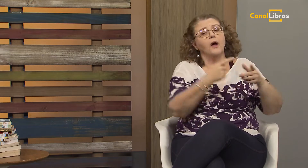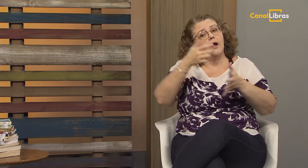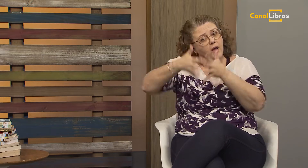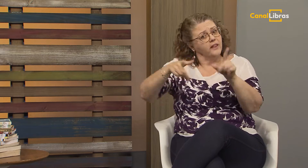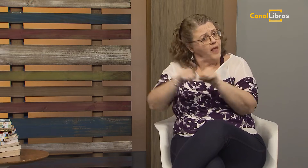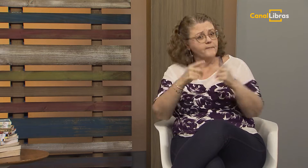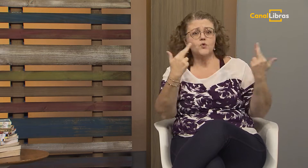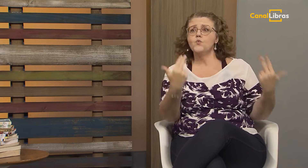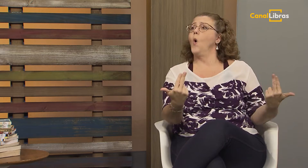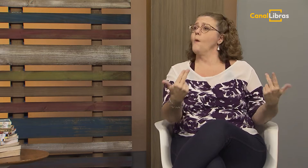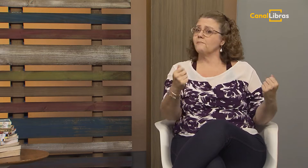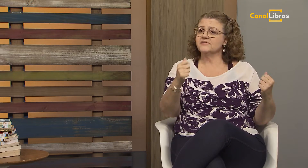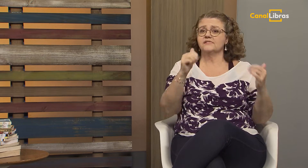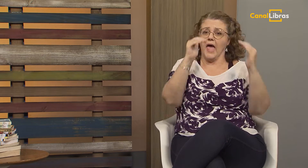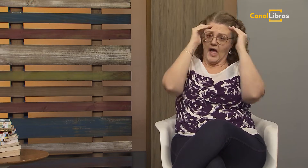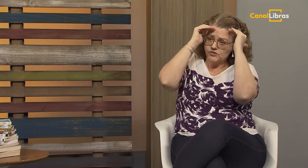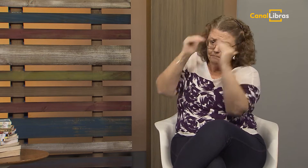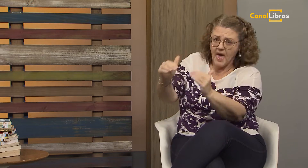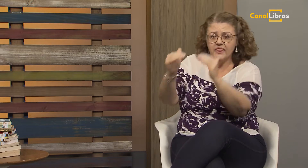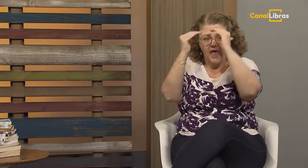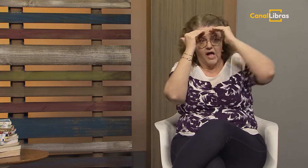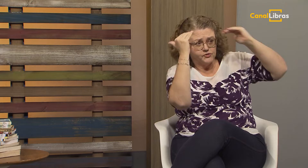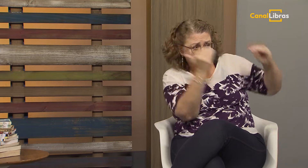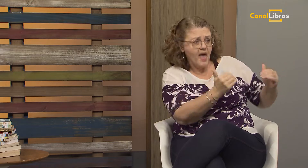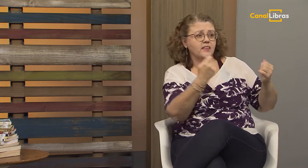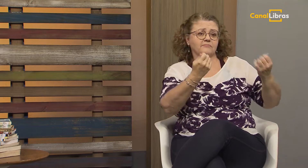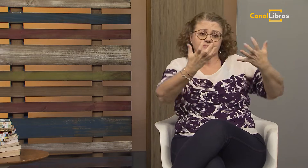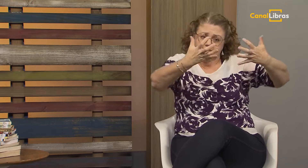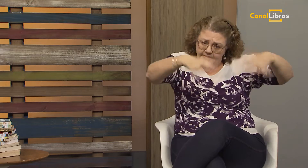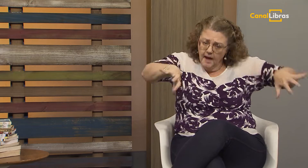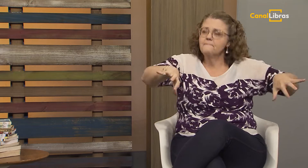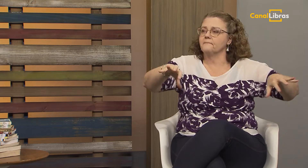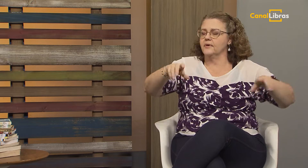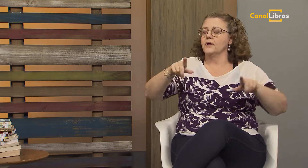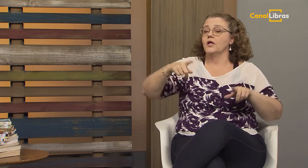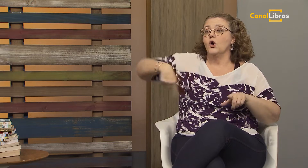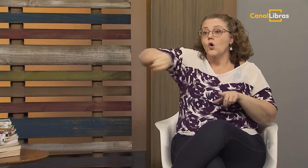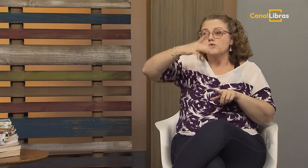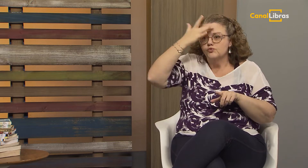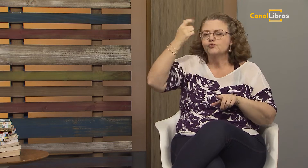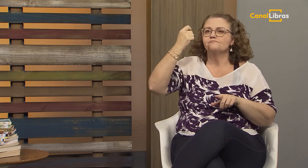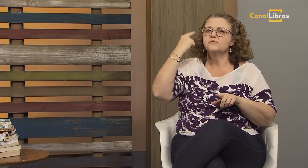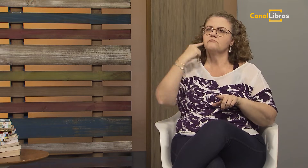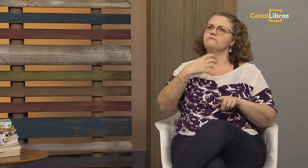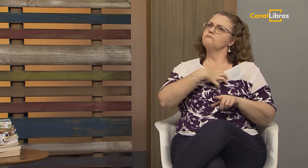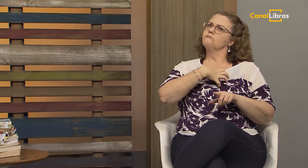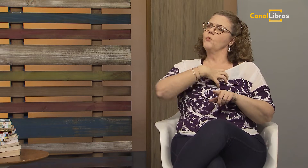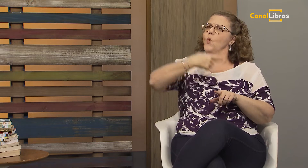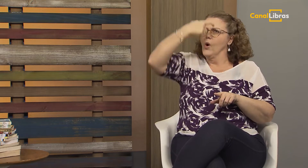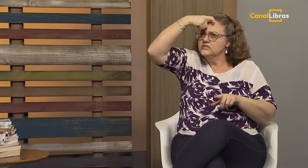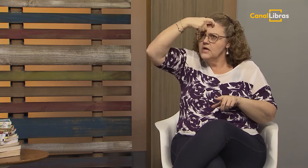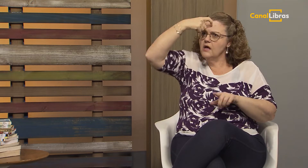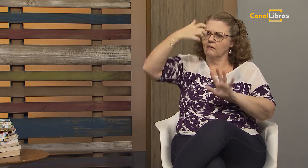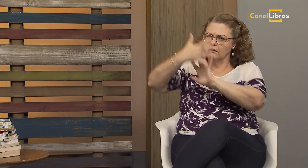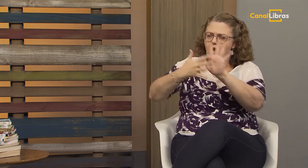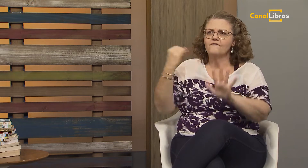crucial que o surdo tenha consciência linguística e tenha orgulho da sua língua e autoestima elevada, com a sensação de pertencimento à